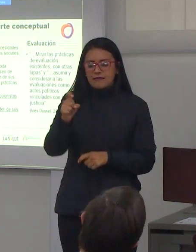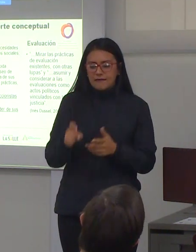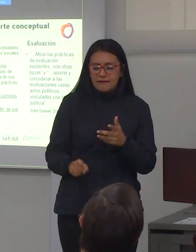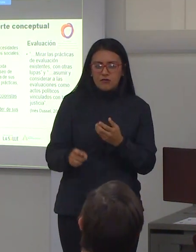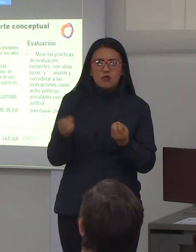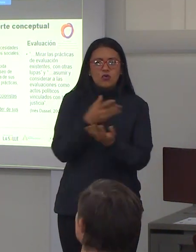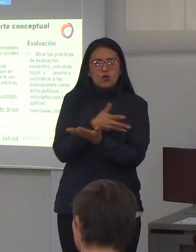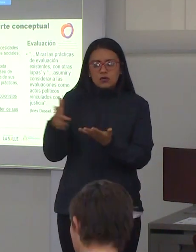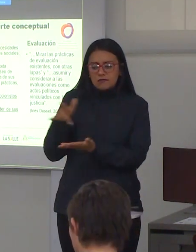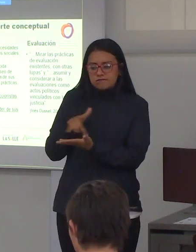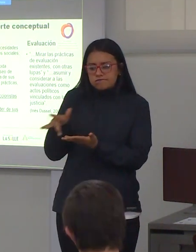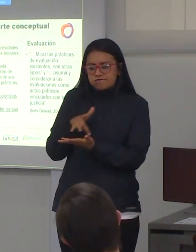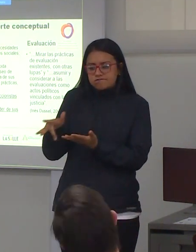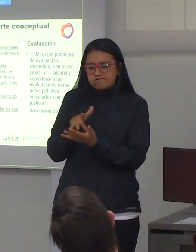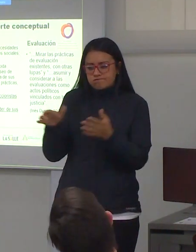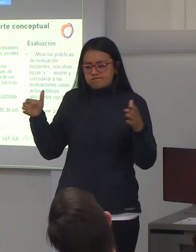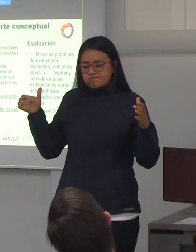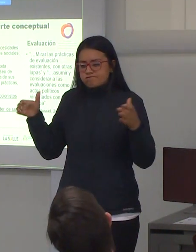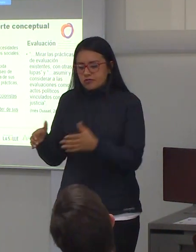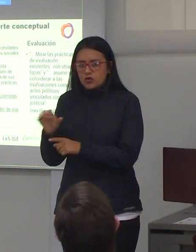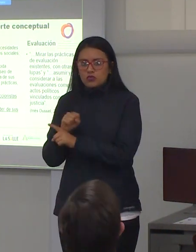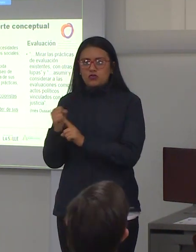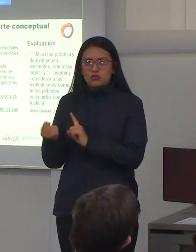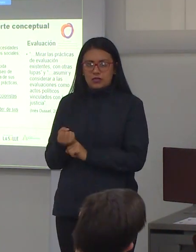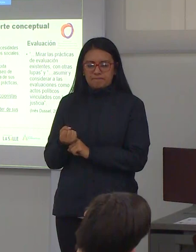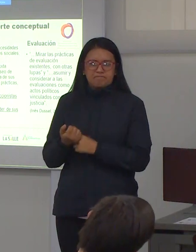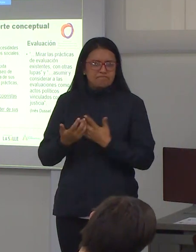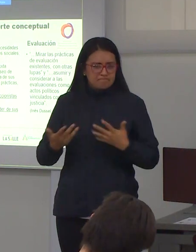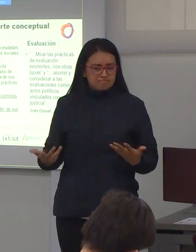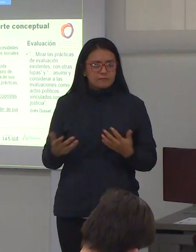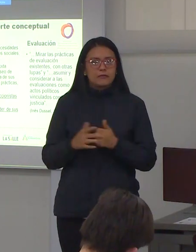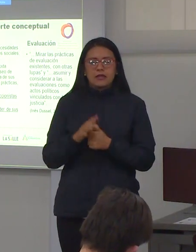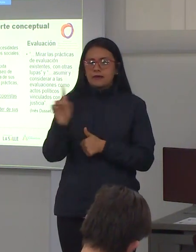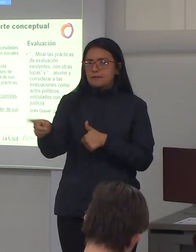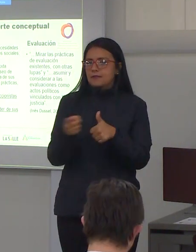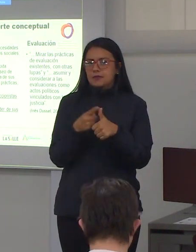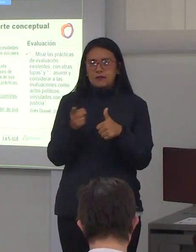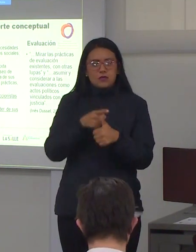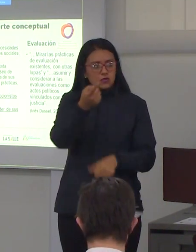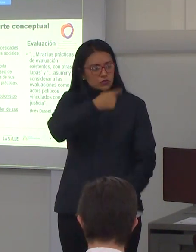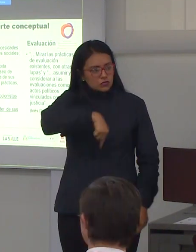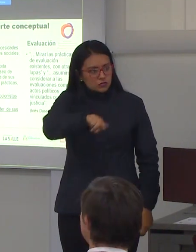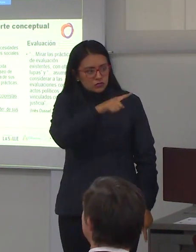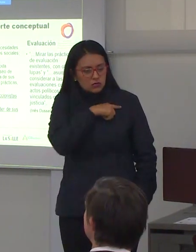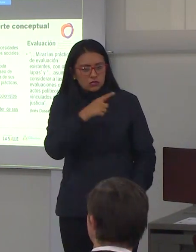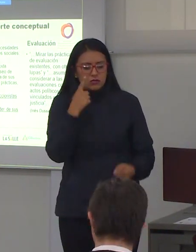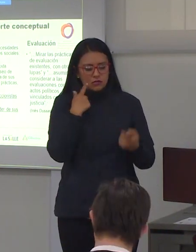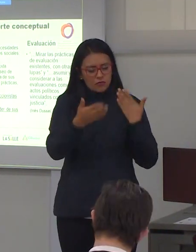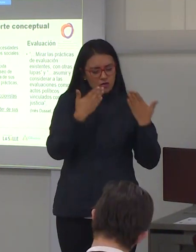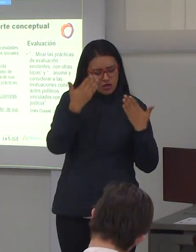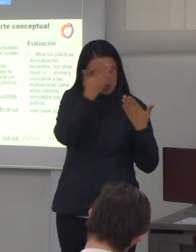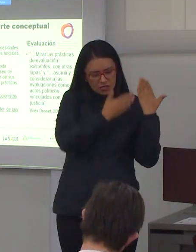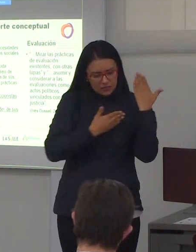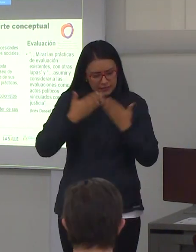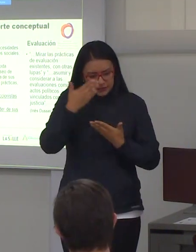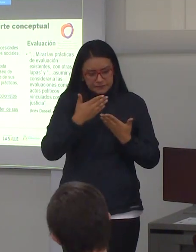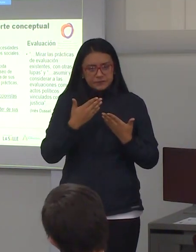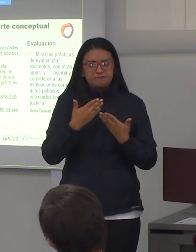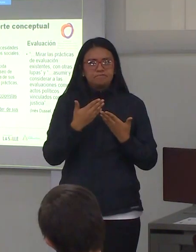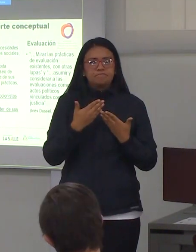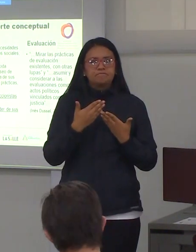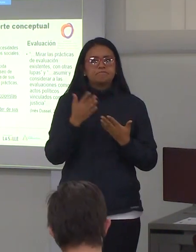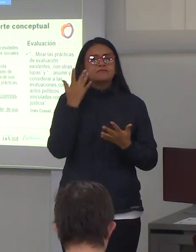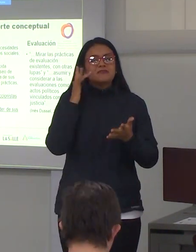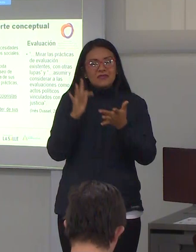urgencias de los colectivos sociales. Es decir, eso es lo primero que nosotros tendríamos que revisar y en